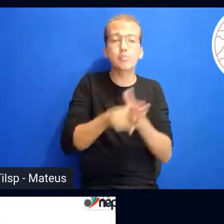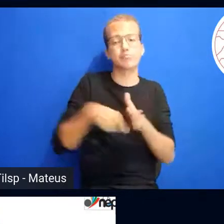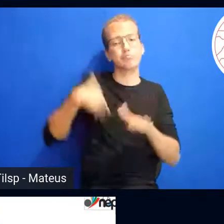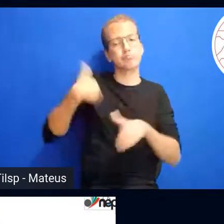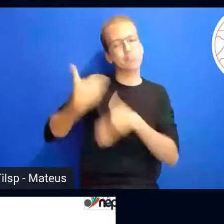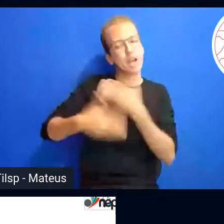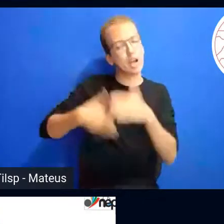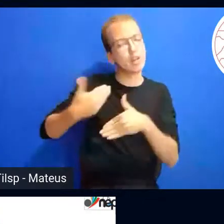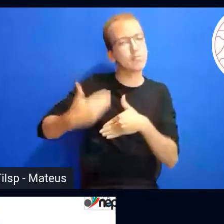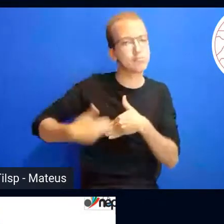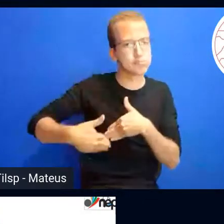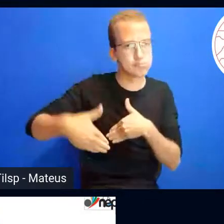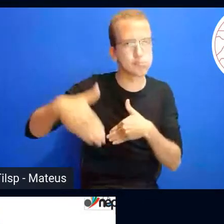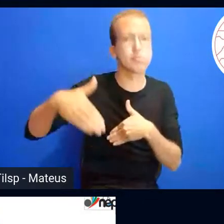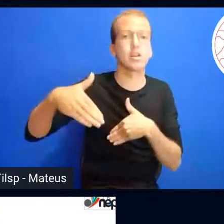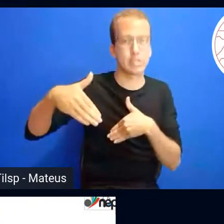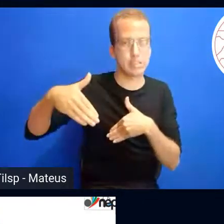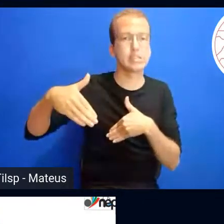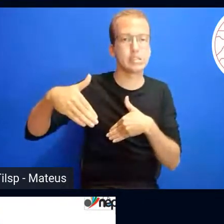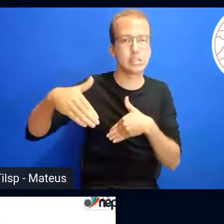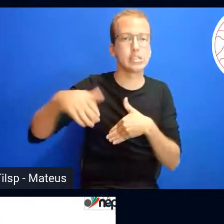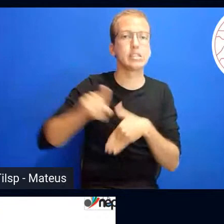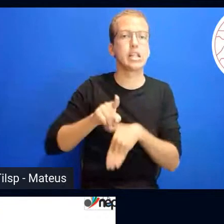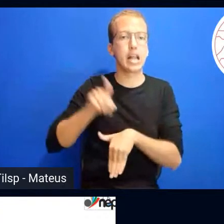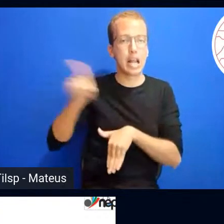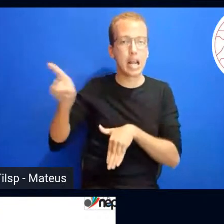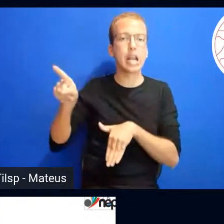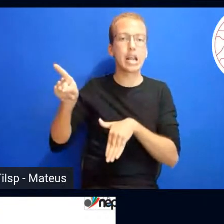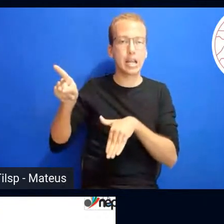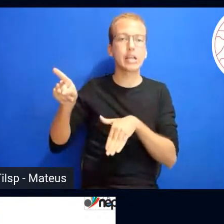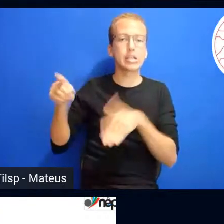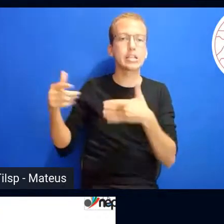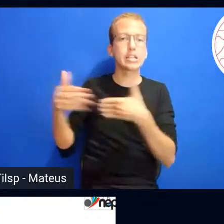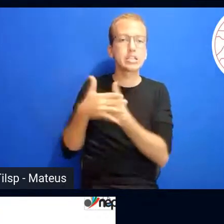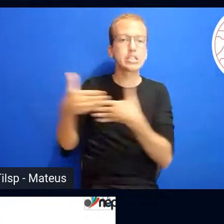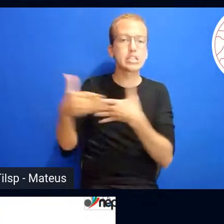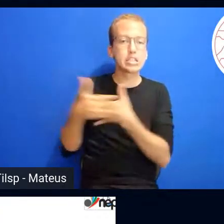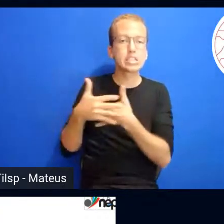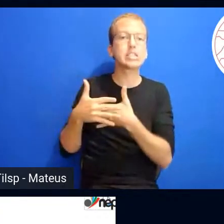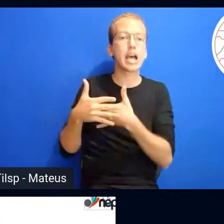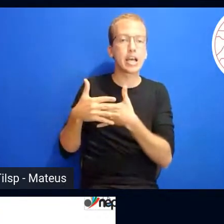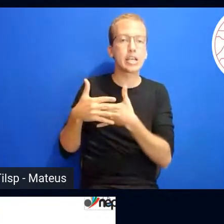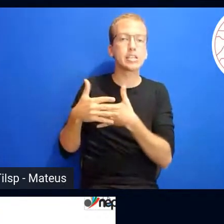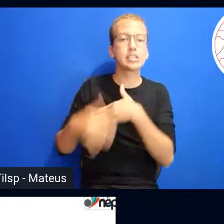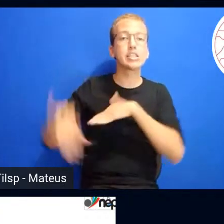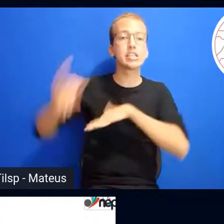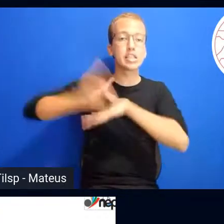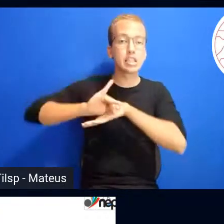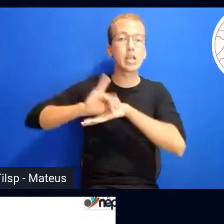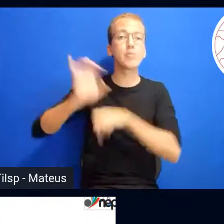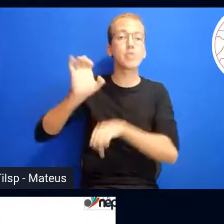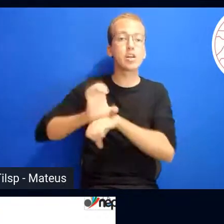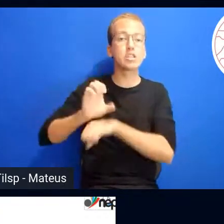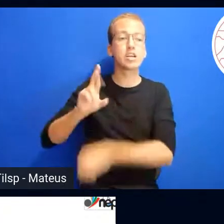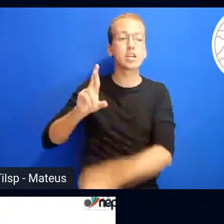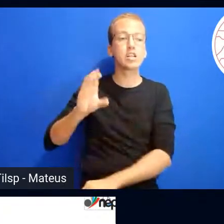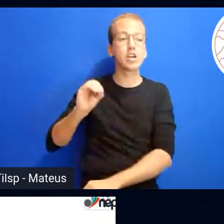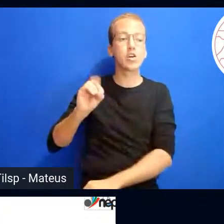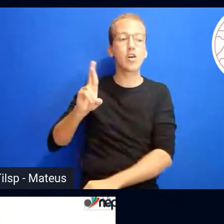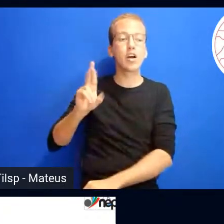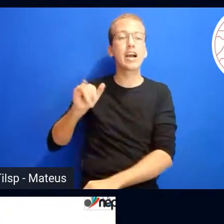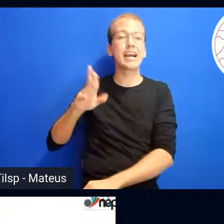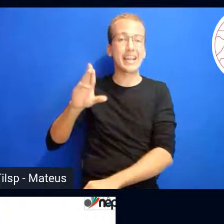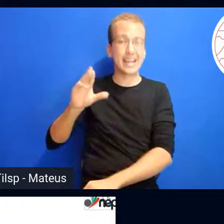trabalho continua sendo desenvolvido na cidade de Boa Vista, em Roraima. Eh, a gente sabe que existe um número muito maior do que